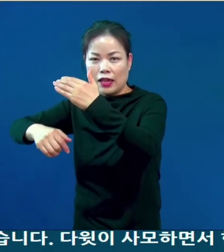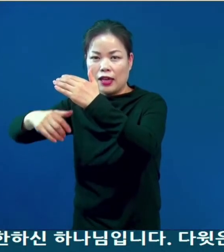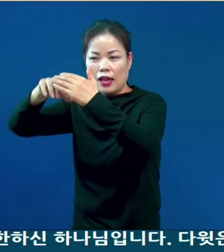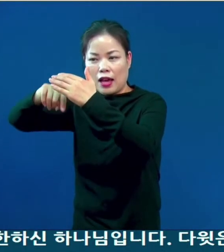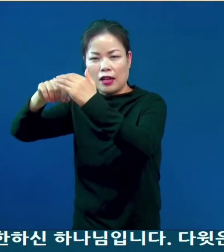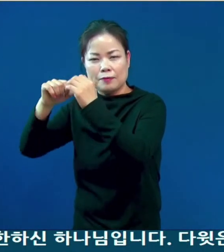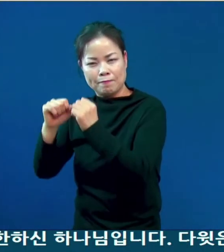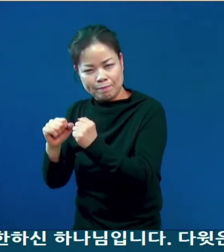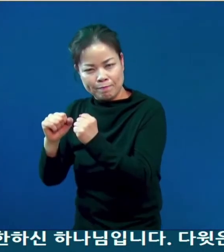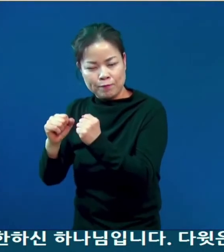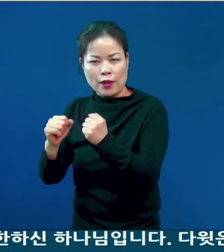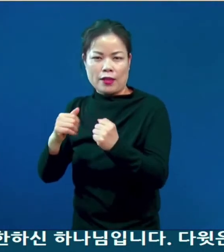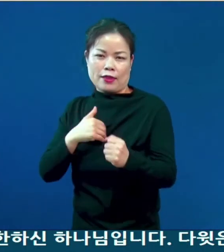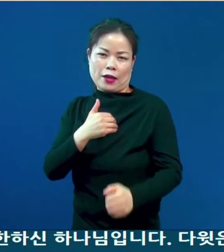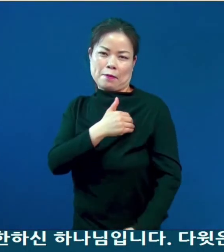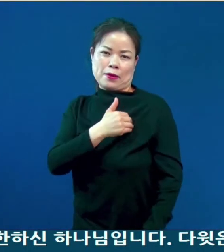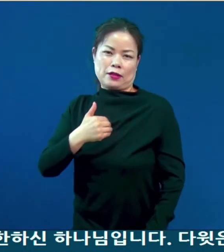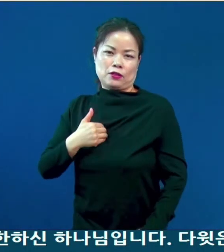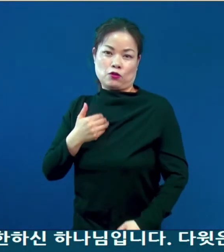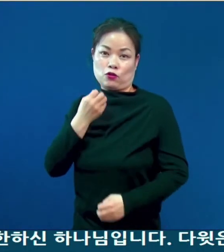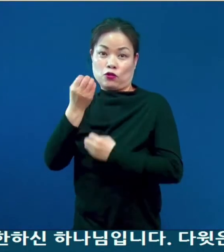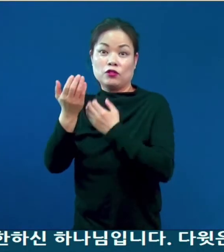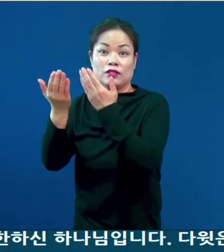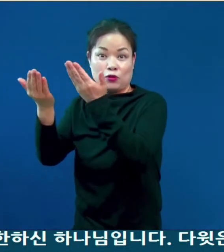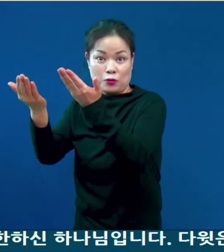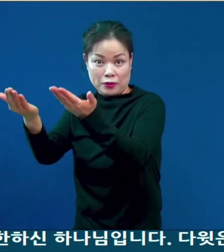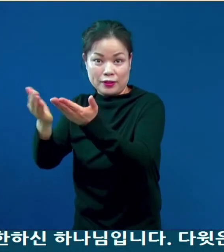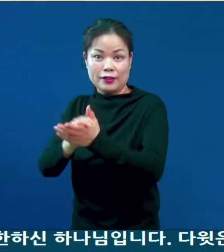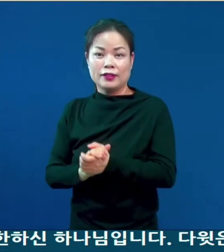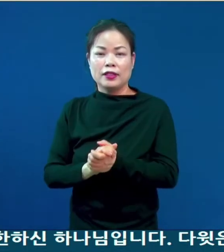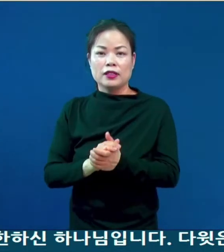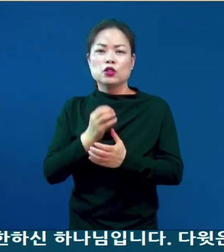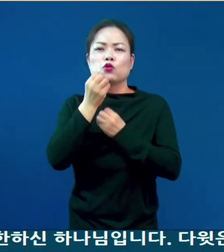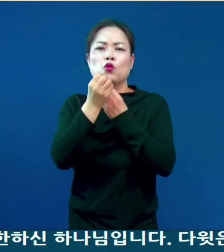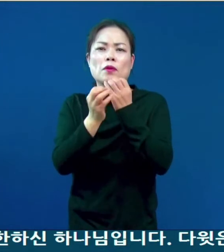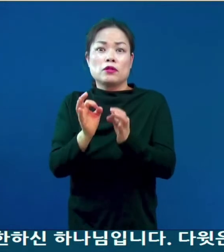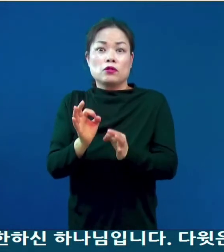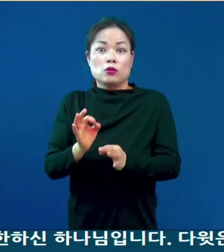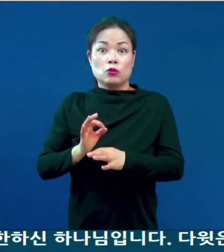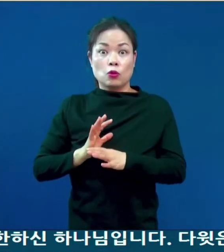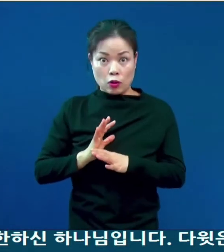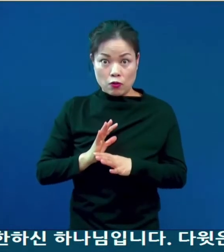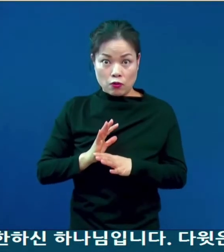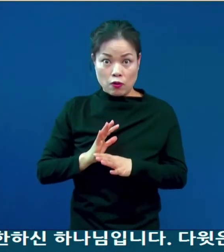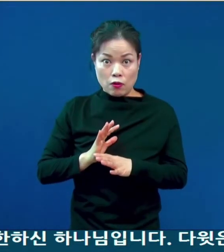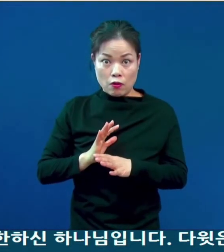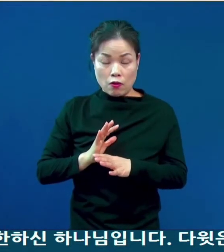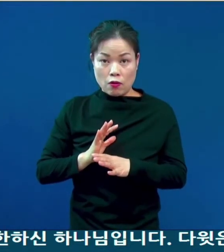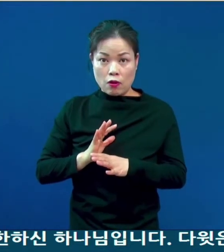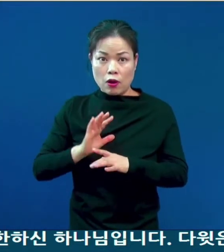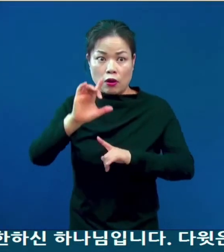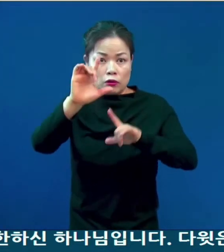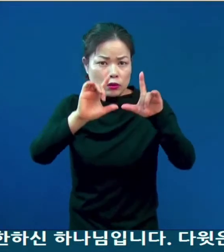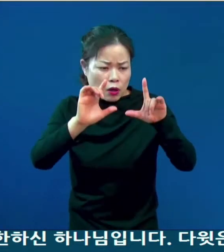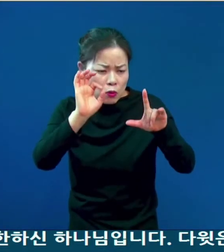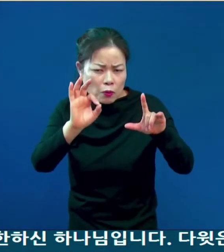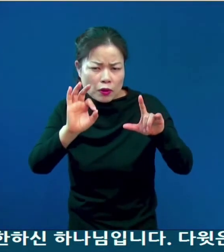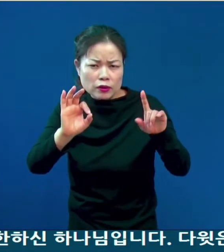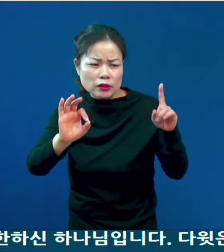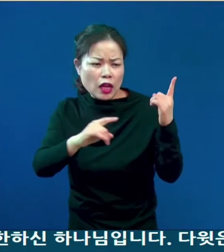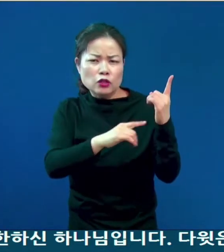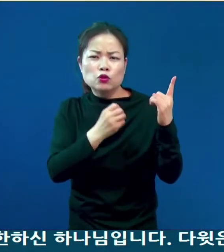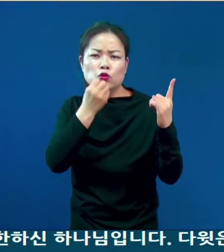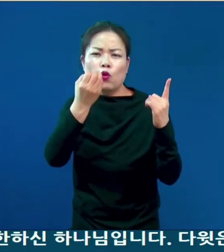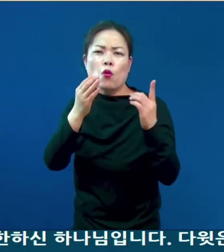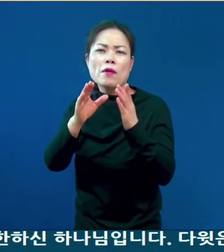내가 만족합니다라고 하는 믿음의 고백을 올려드리고 있는 것입니다. 이 고백이 놀라운 것은 상황을 보면 다윗이 이런 고백을